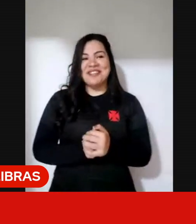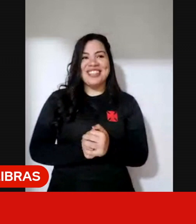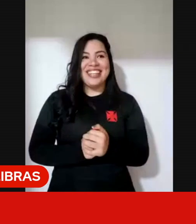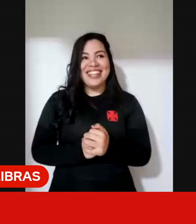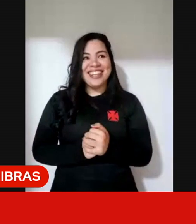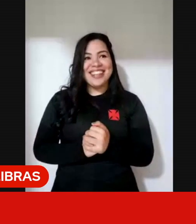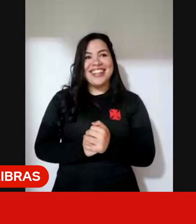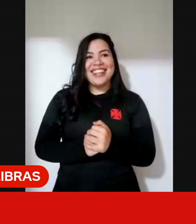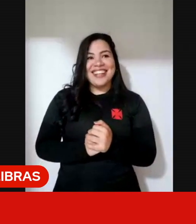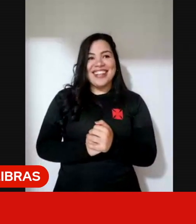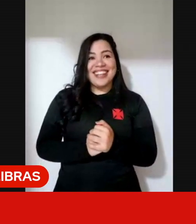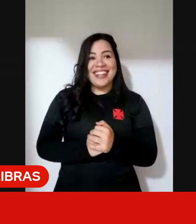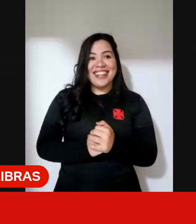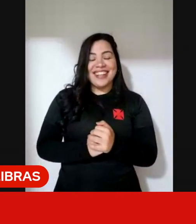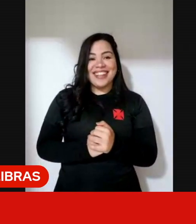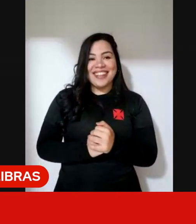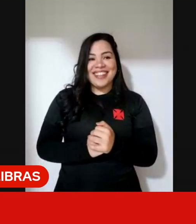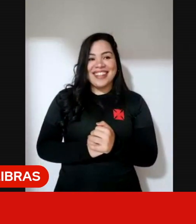Vamos lá.